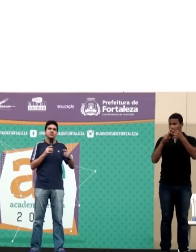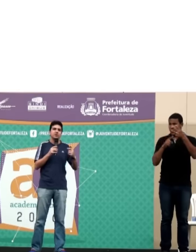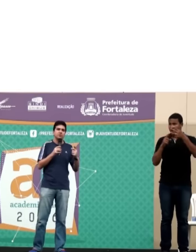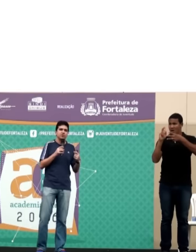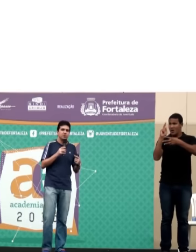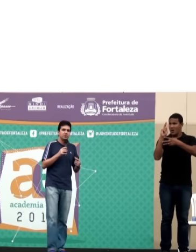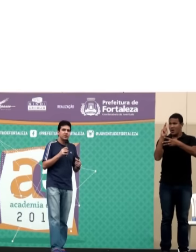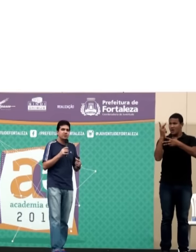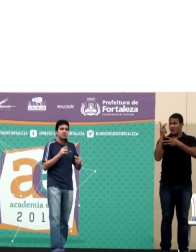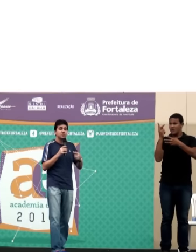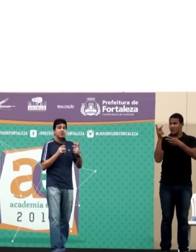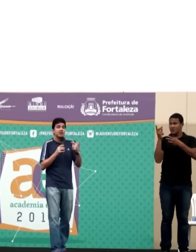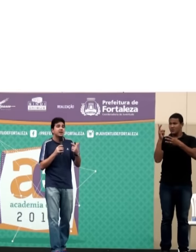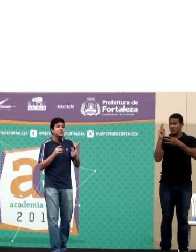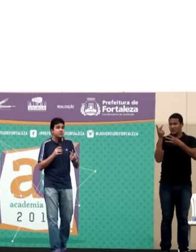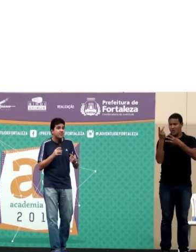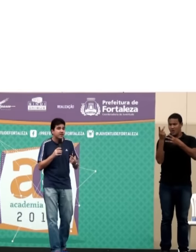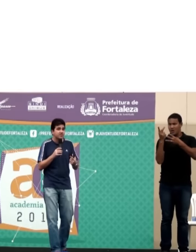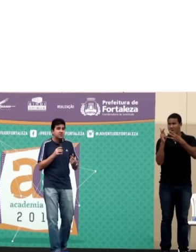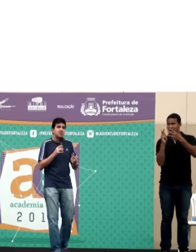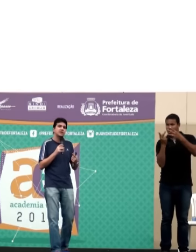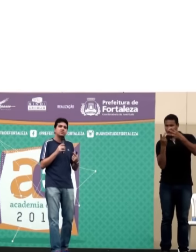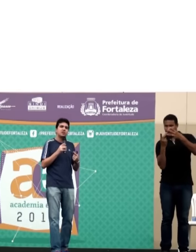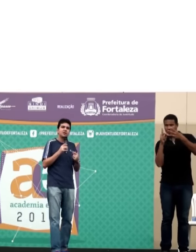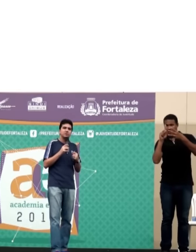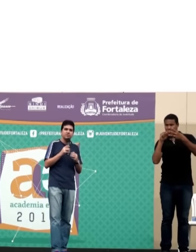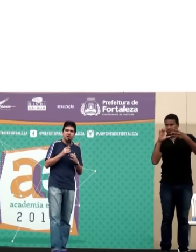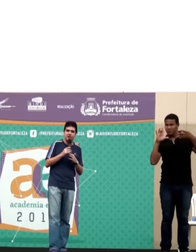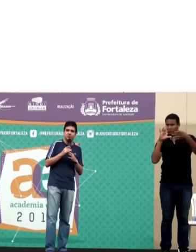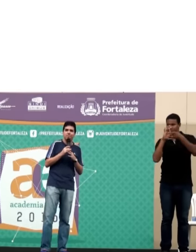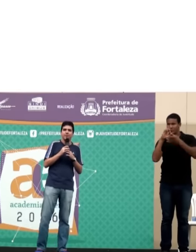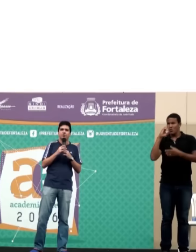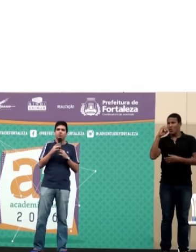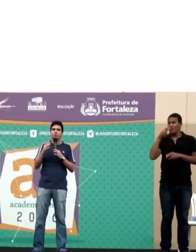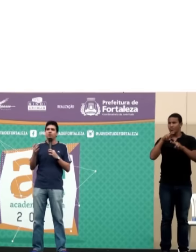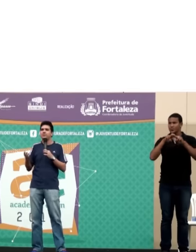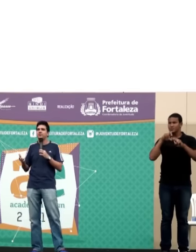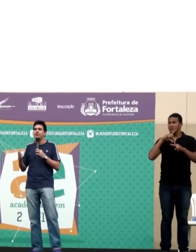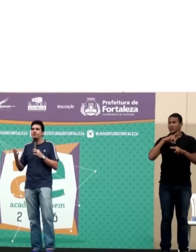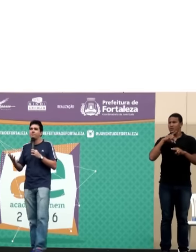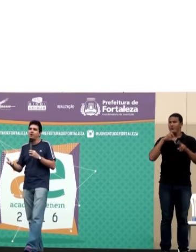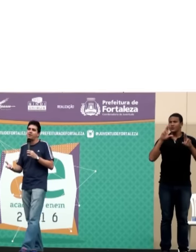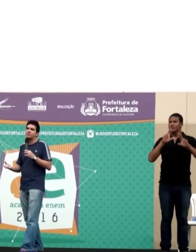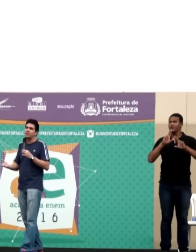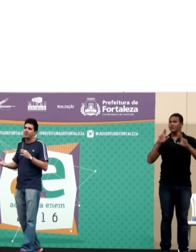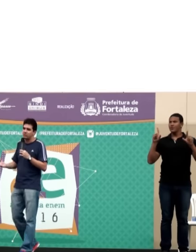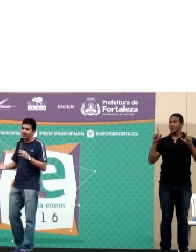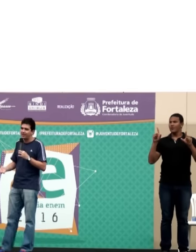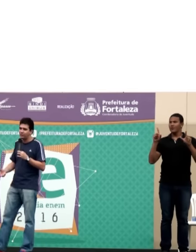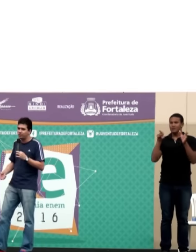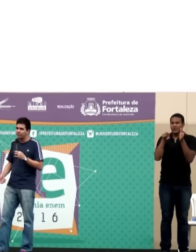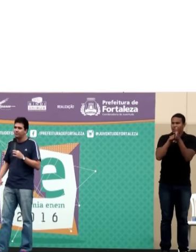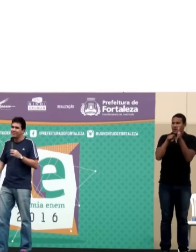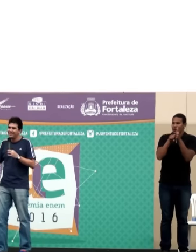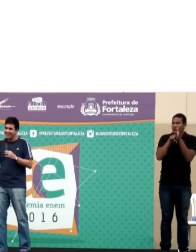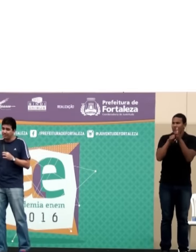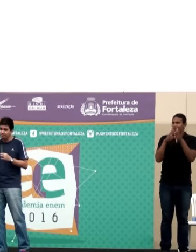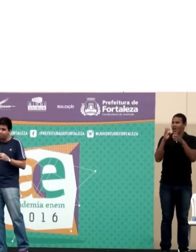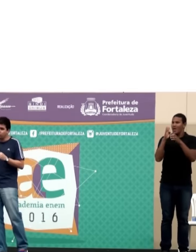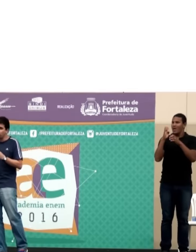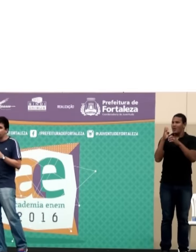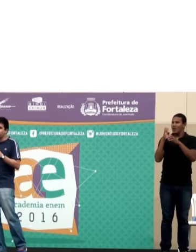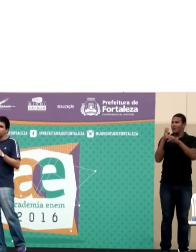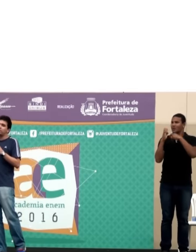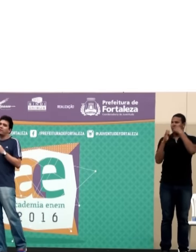o oxigênio e o hidrogênio existe uma grande diferença de eletronegatividade. O oxigênio é mais eletronegativo,